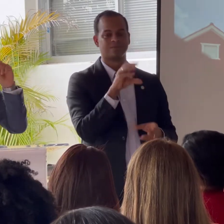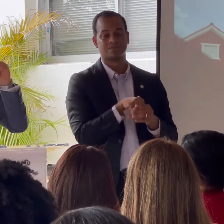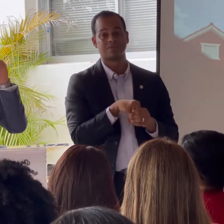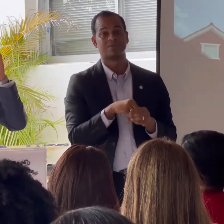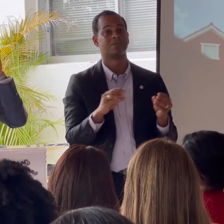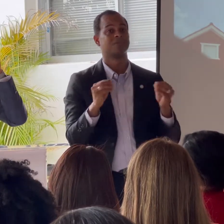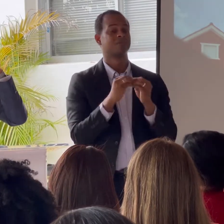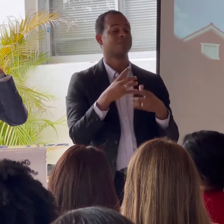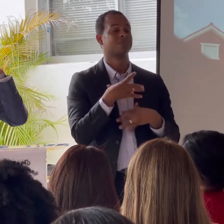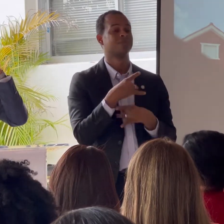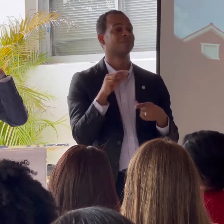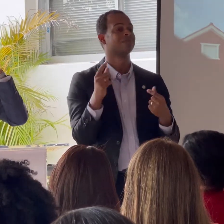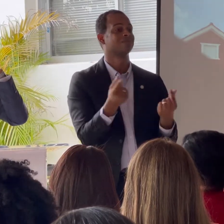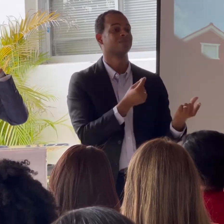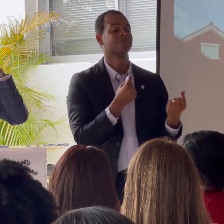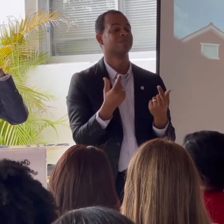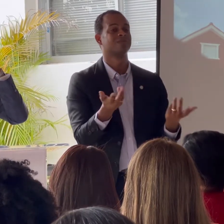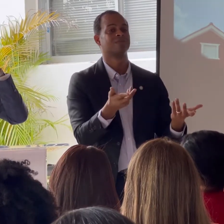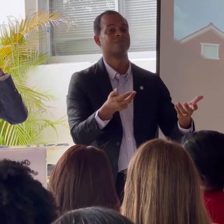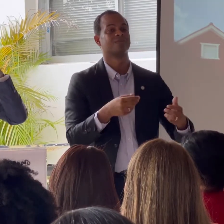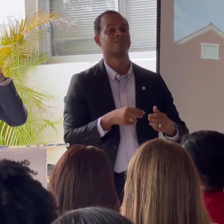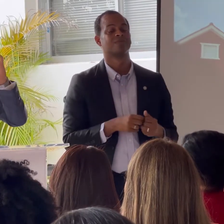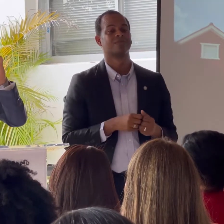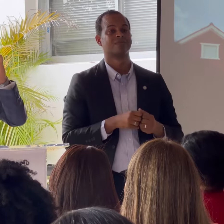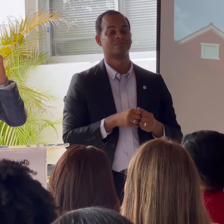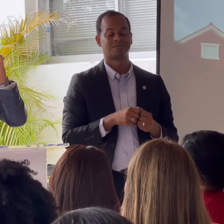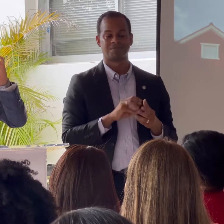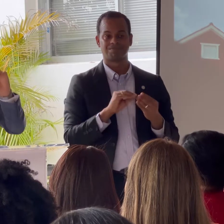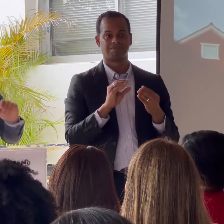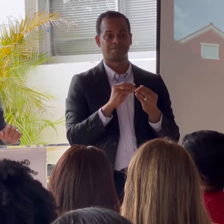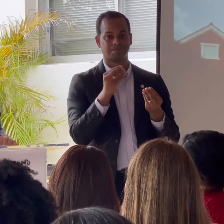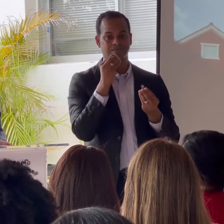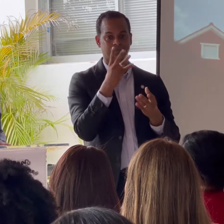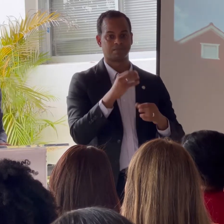Y lo que más me gusta de esa actividad es lo siguiente.